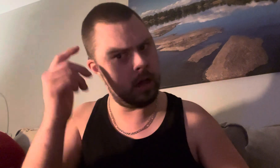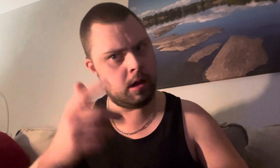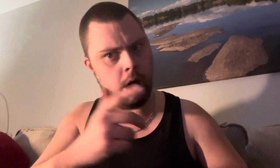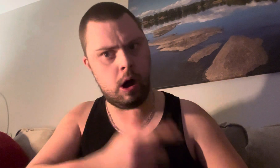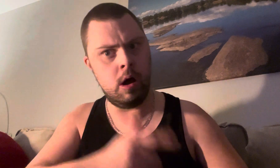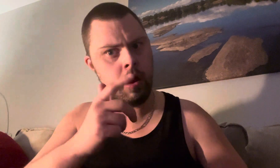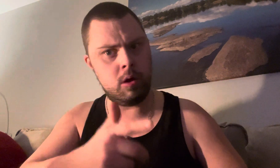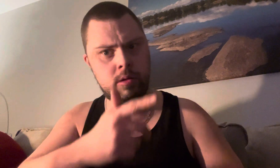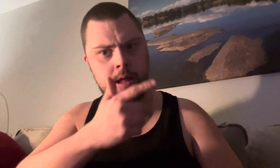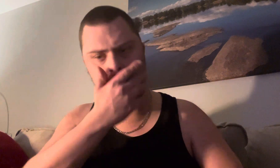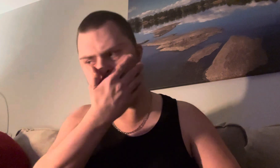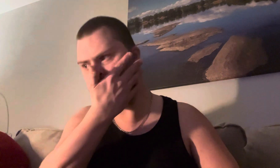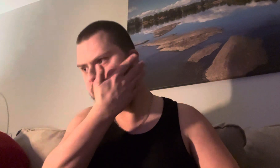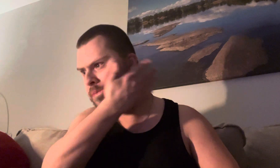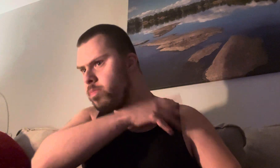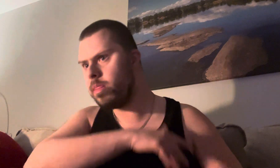Ja, just det.